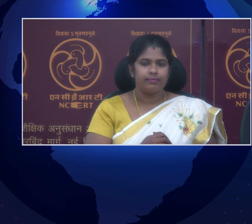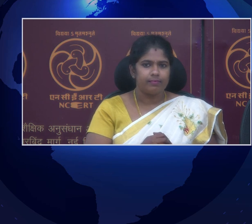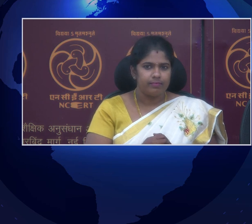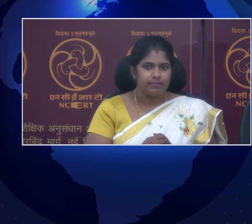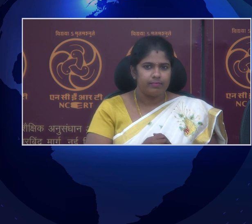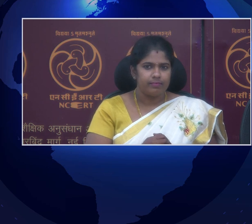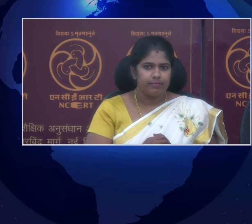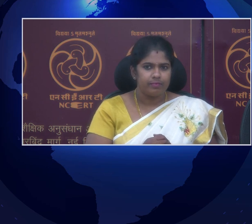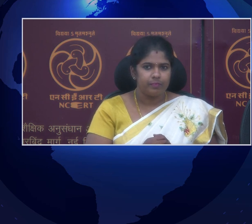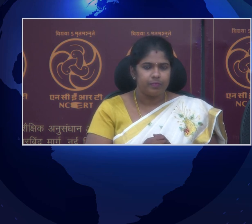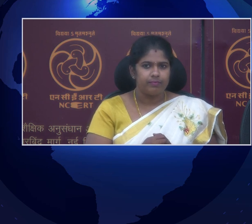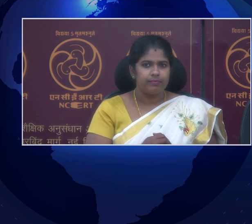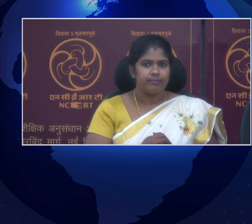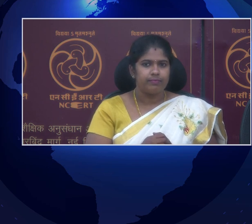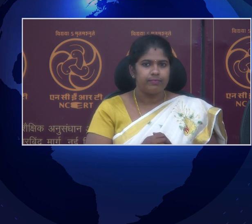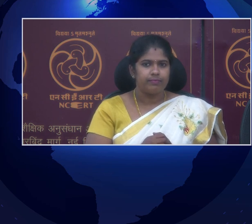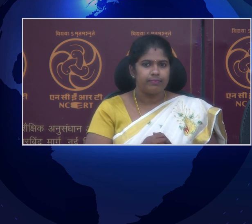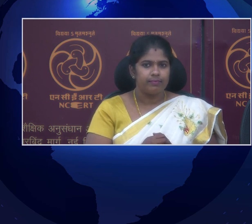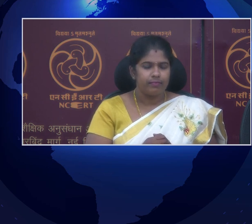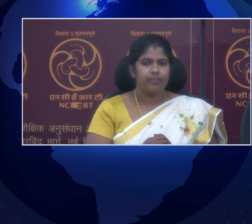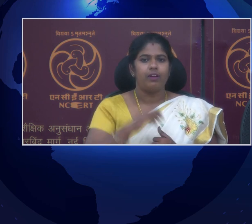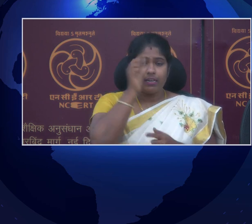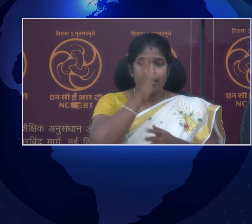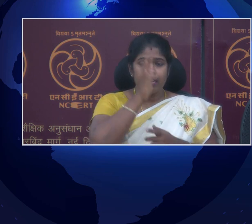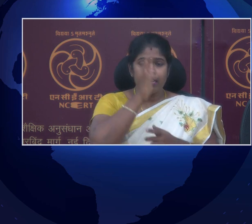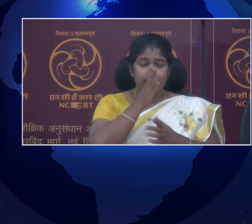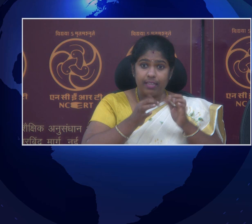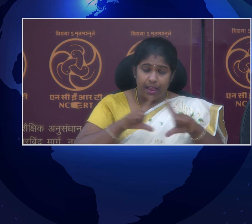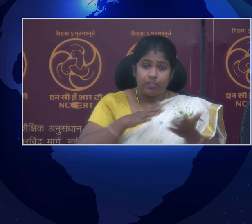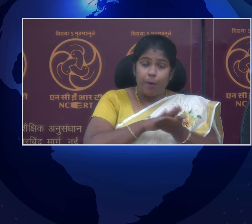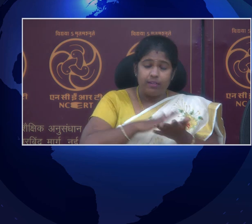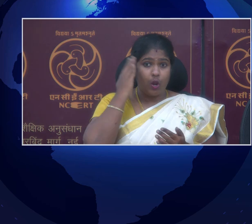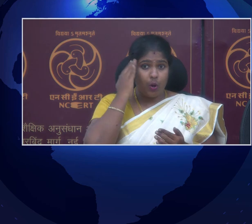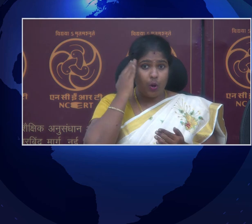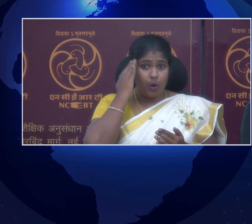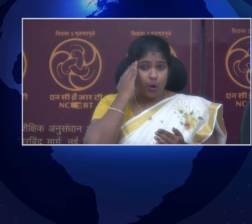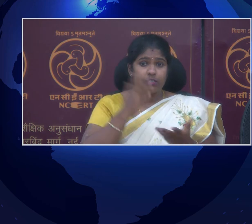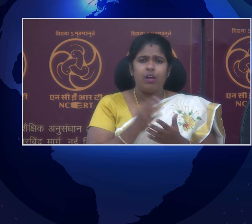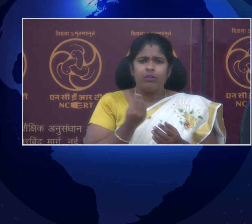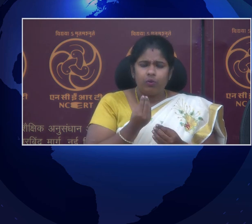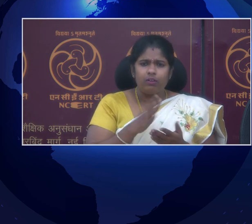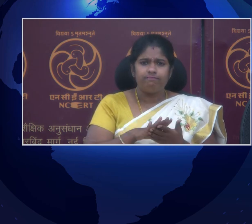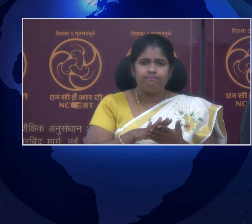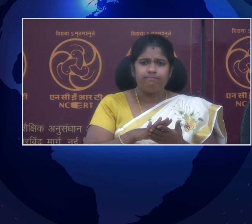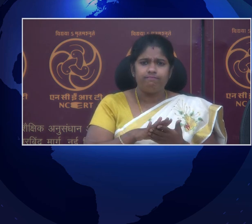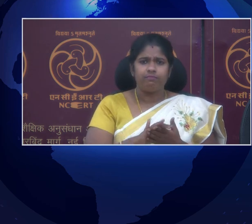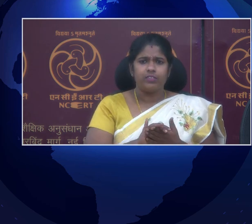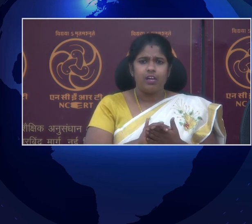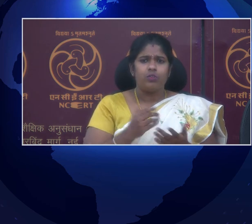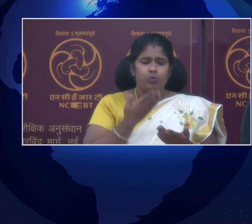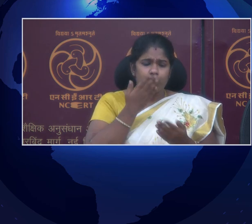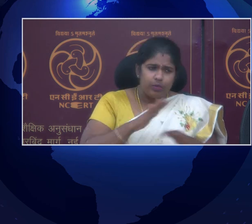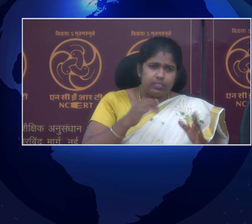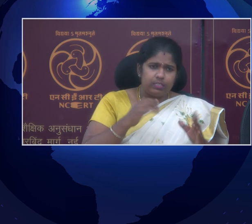एक ज्ञान हो, भारतीय सांकेतिक भाषा का एक बेसिक नॉलेज तो हो ही, जिसके कारण वो संवाद कर सके अपने बच्चों के